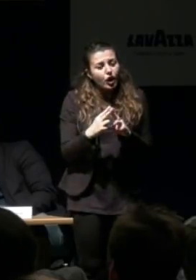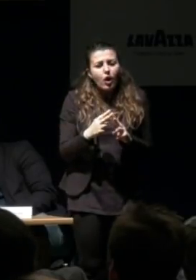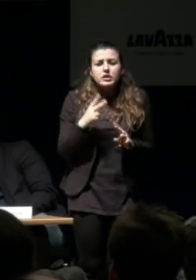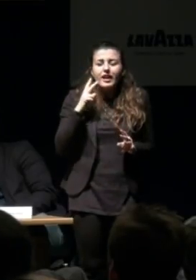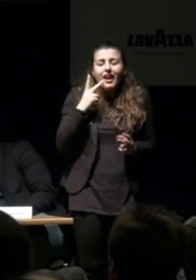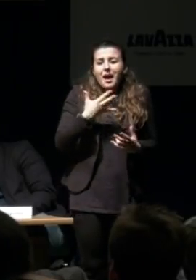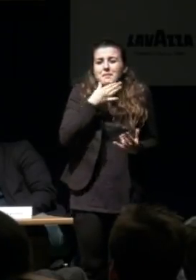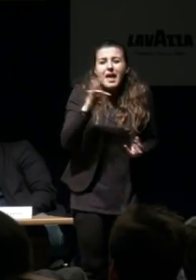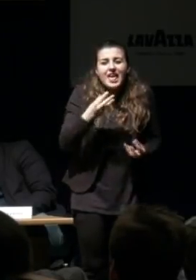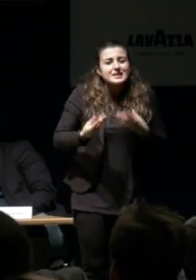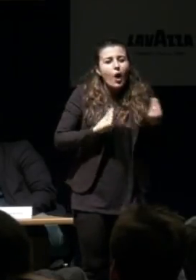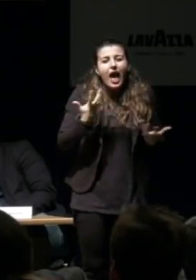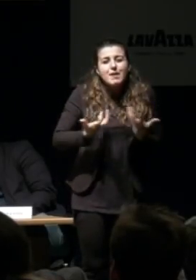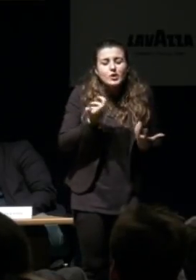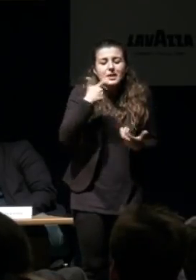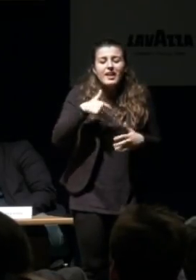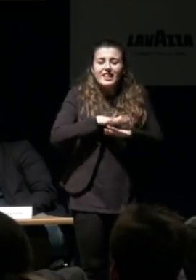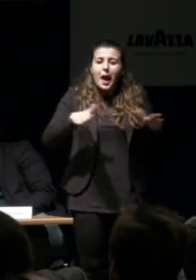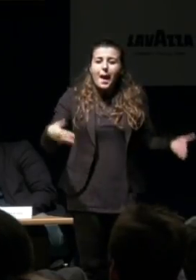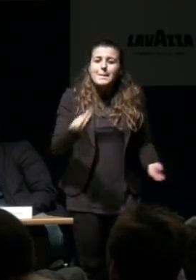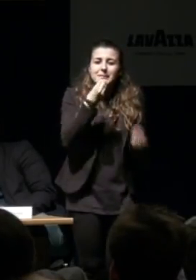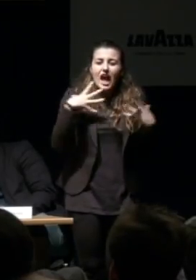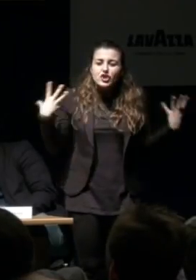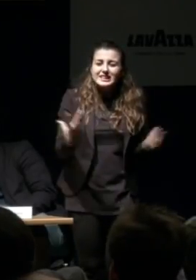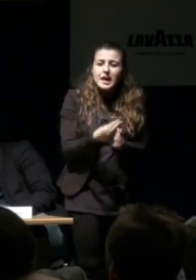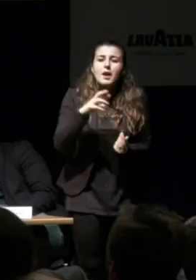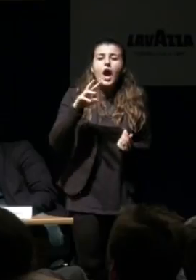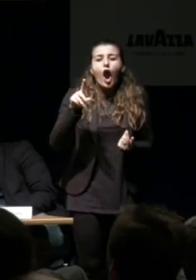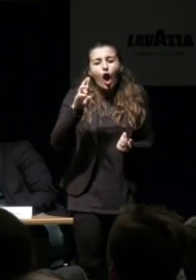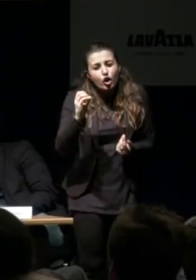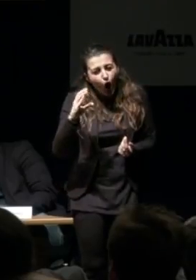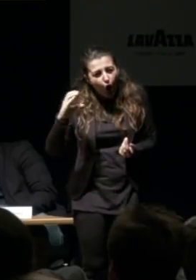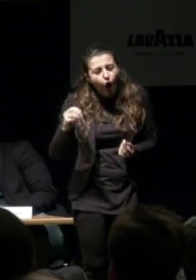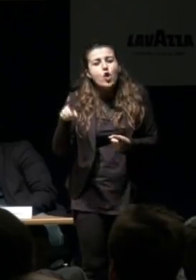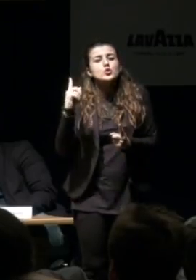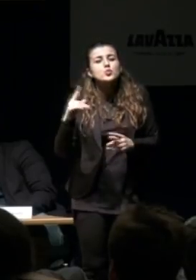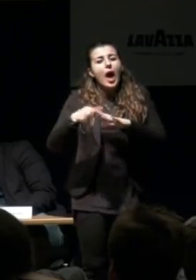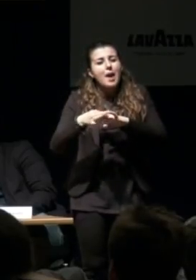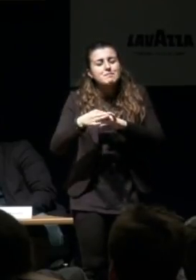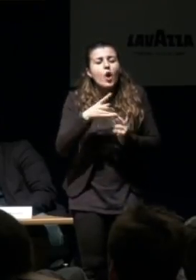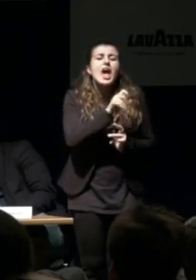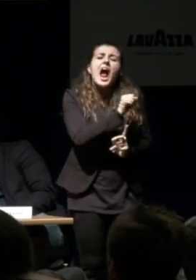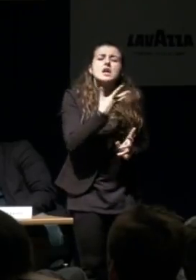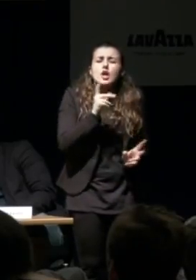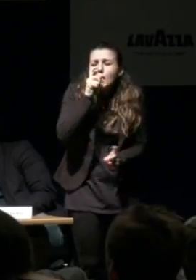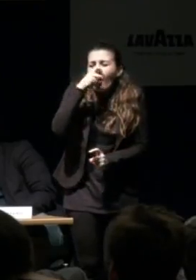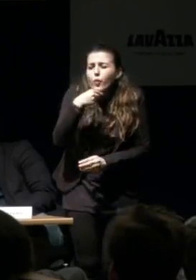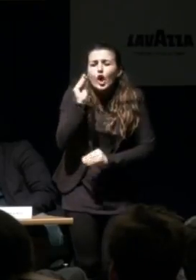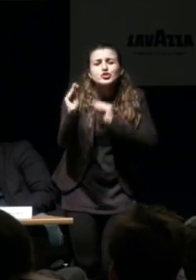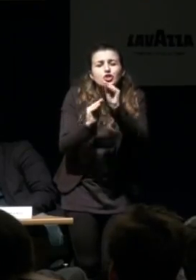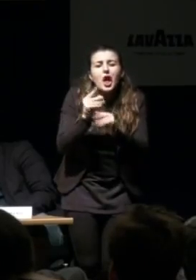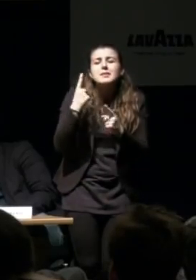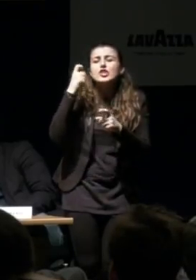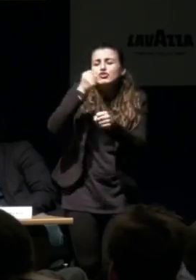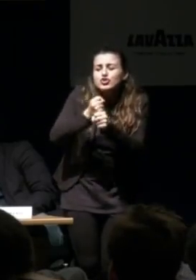pranzo con rocco e sua moglie sentire vedere la curiosità di alessandro nei confronti della storia del sud